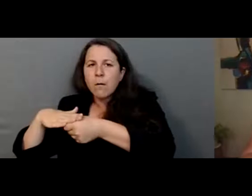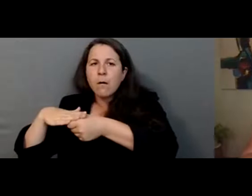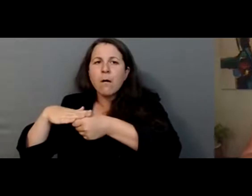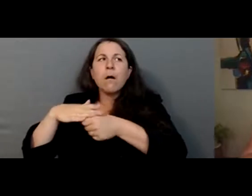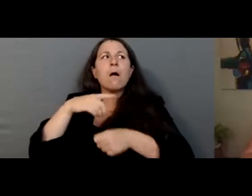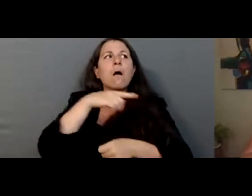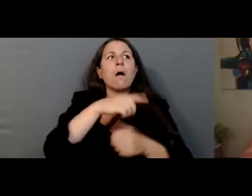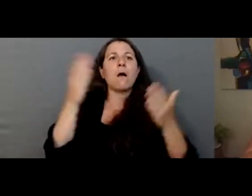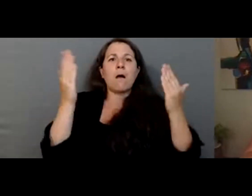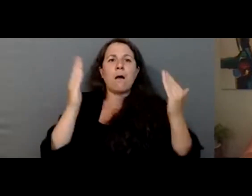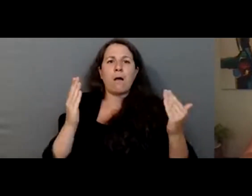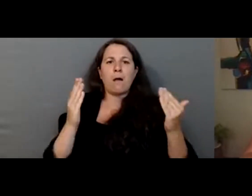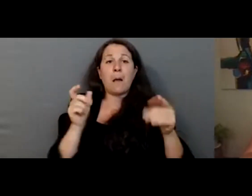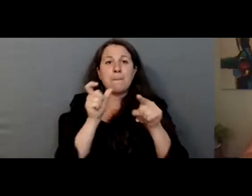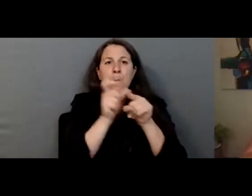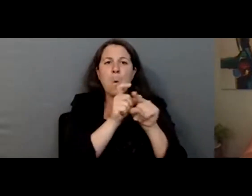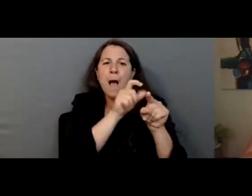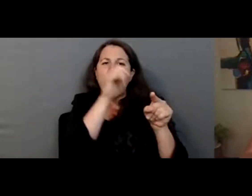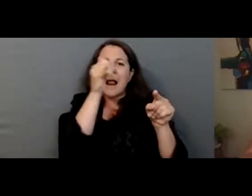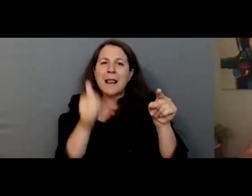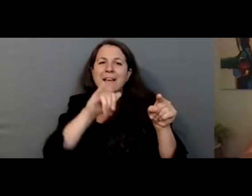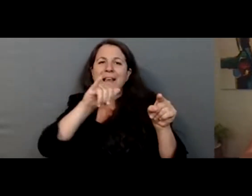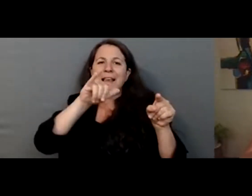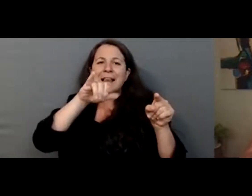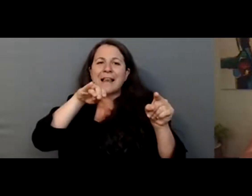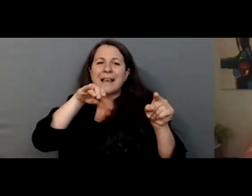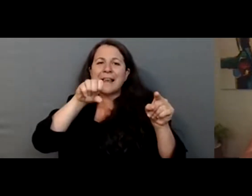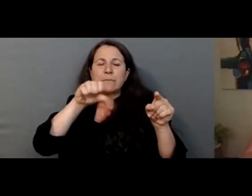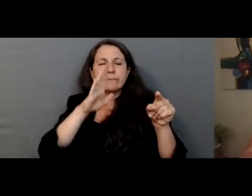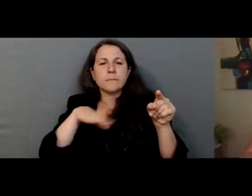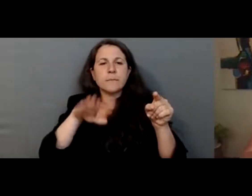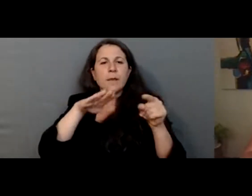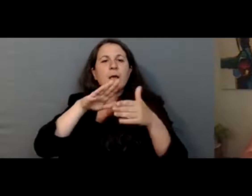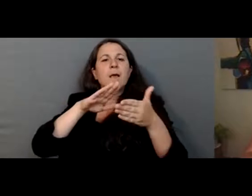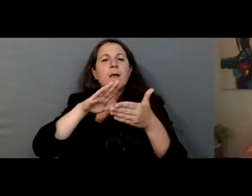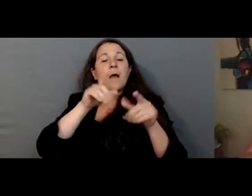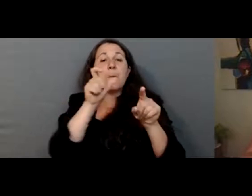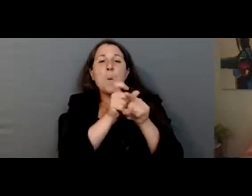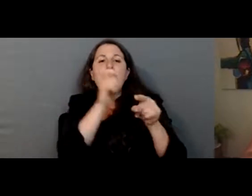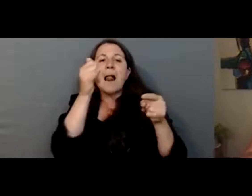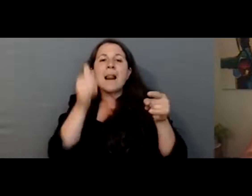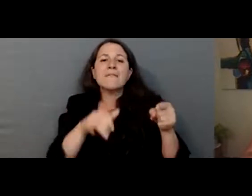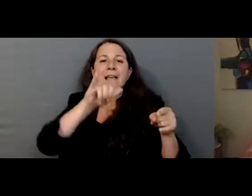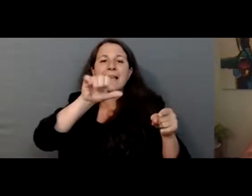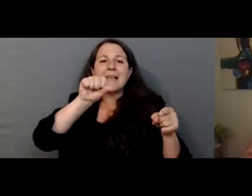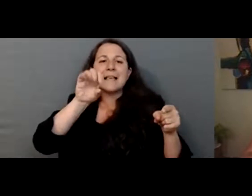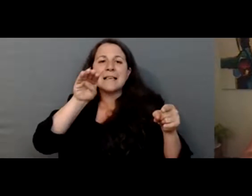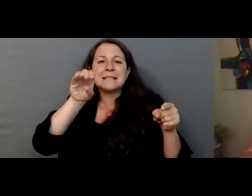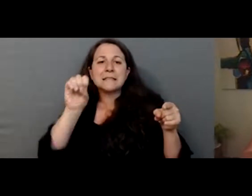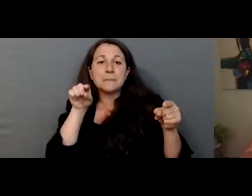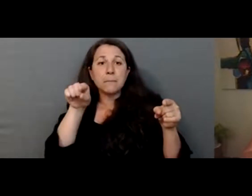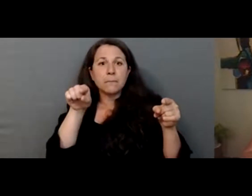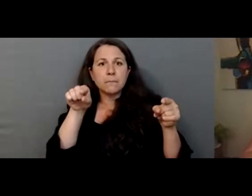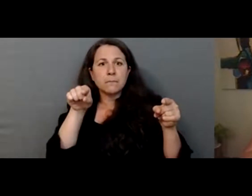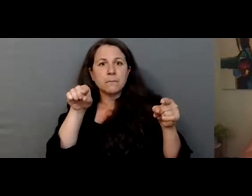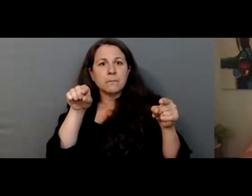en isme, de faire les liens, les connexions avec d'autres systèmes qu'on a encore besoin de déconstruire, même si